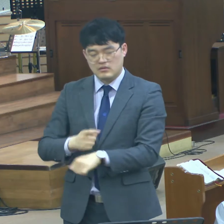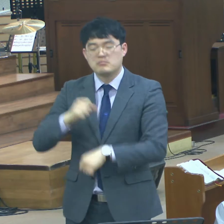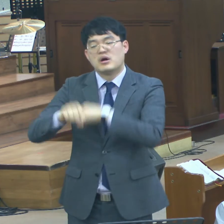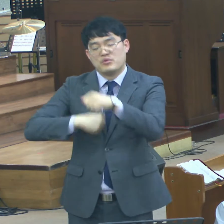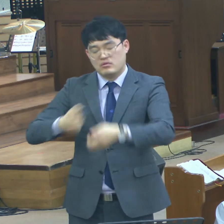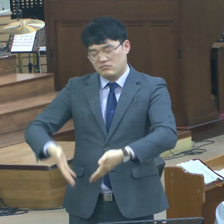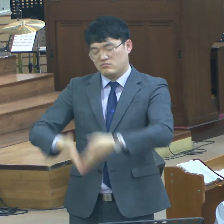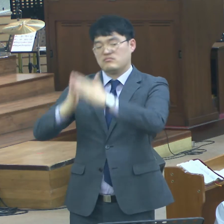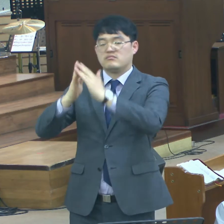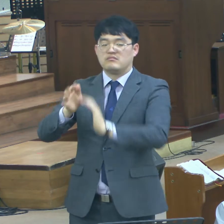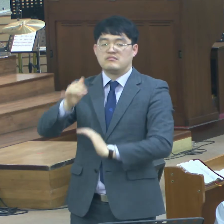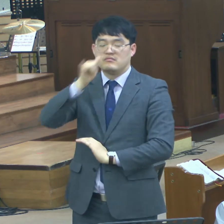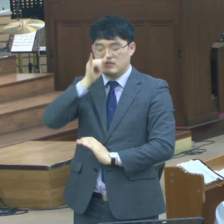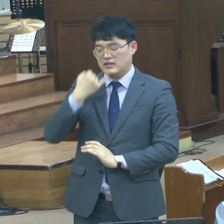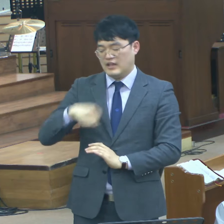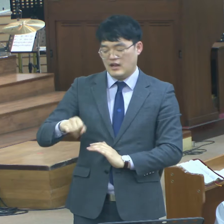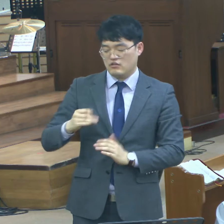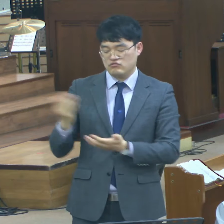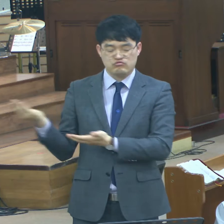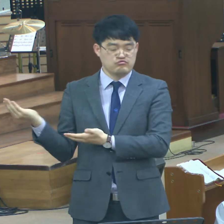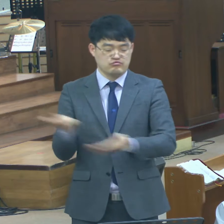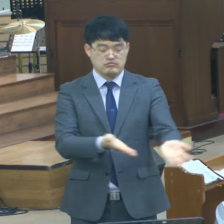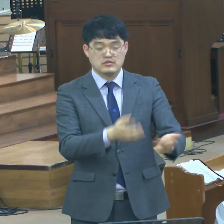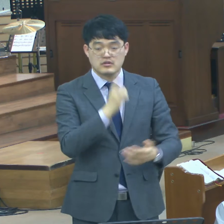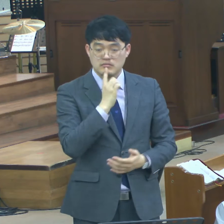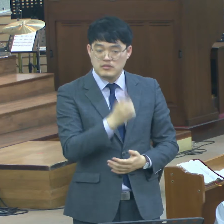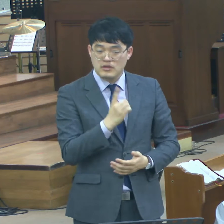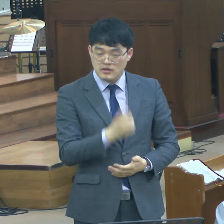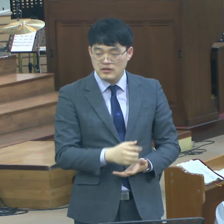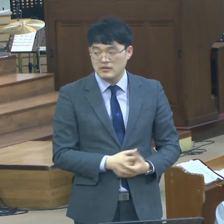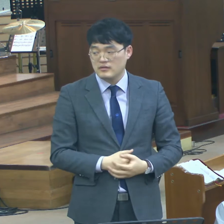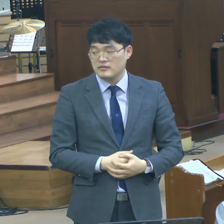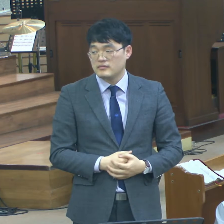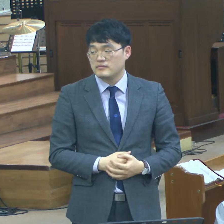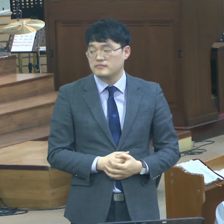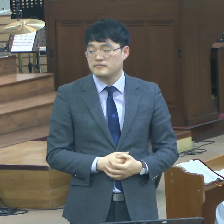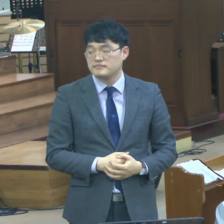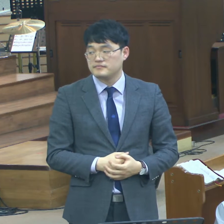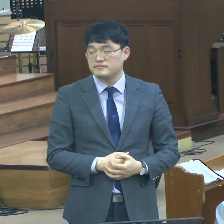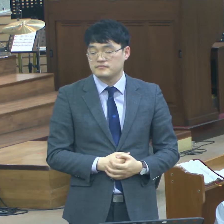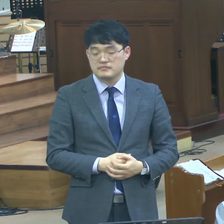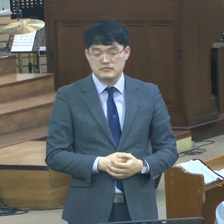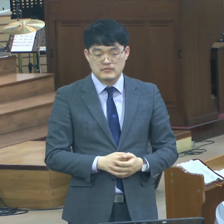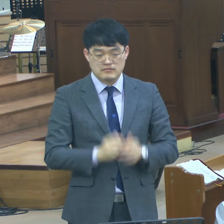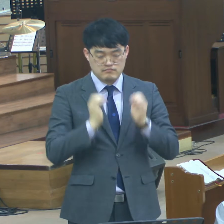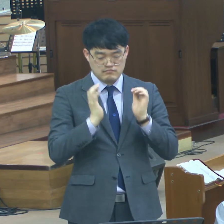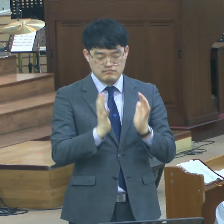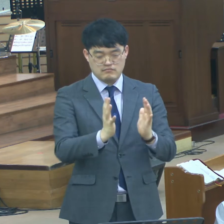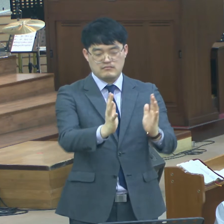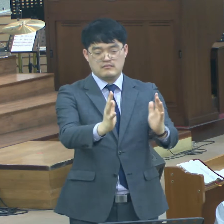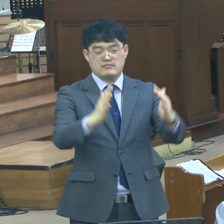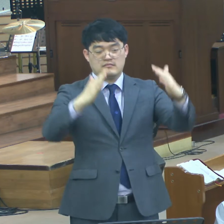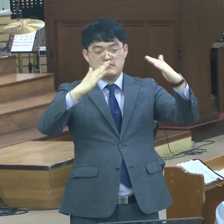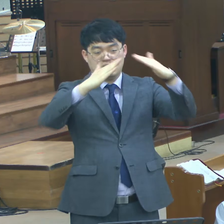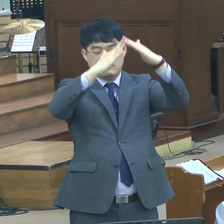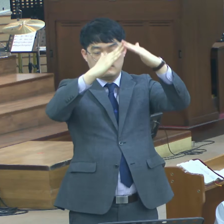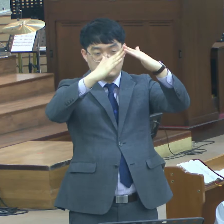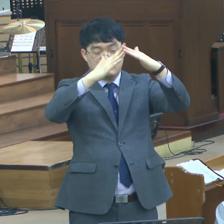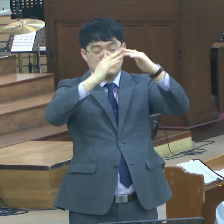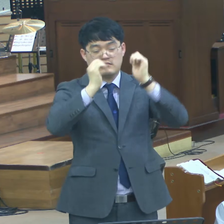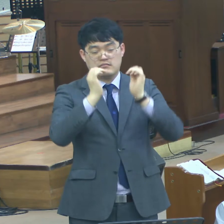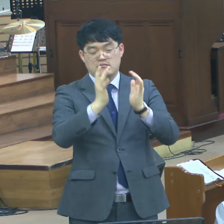그 집에 살 수 있도록, 주랑은 기둥과 벽 사이에 통로예요. 기둥이 쫙 있고 벽이 쫙